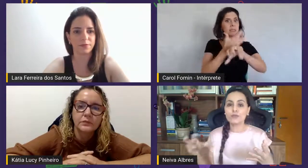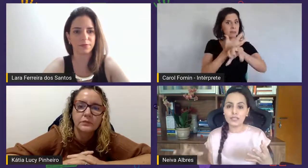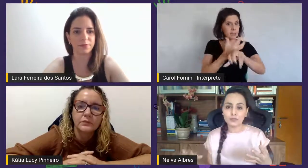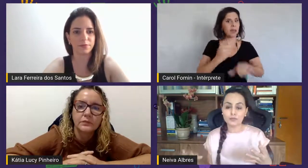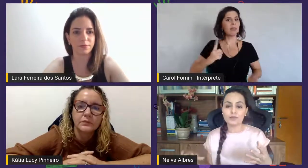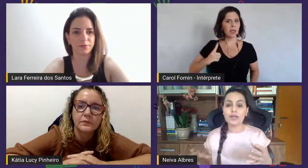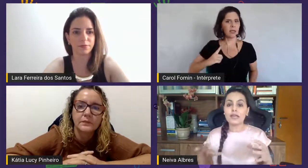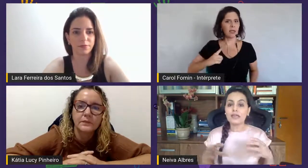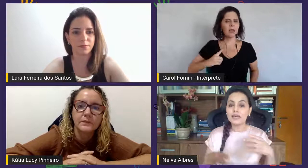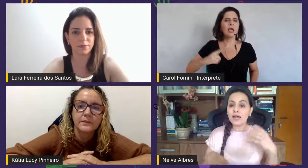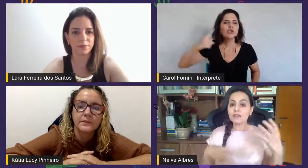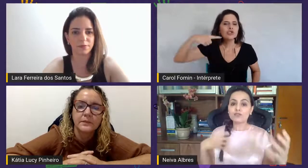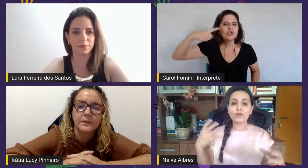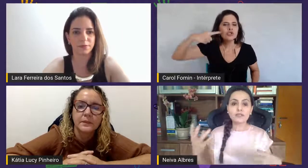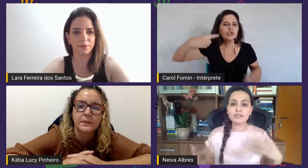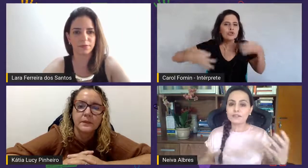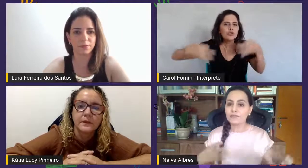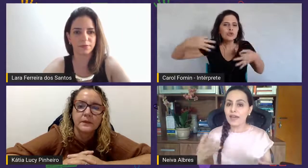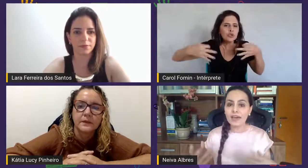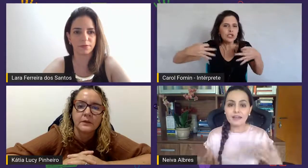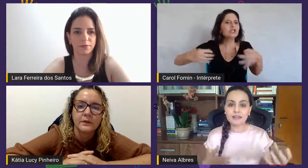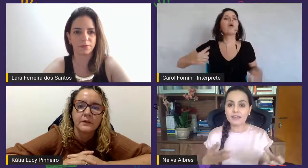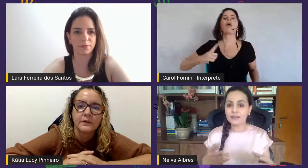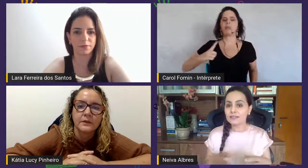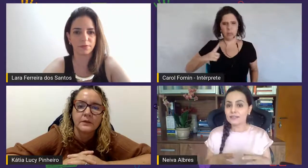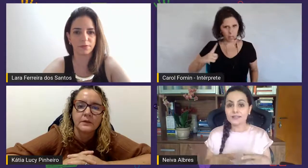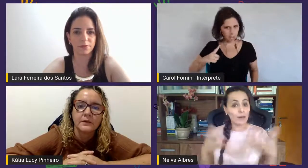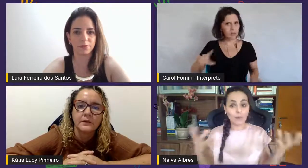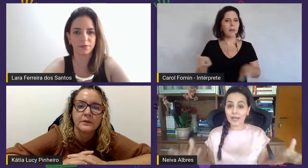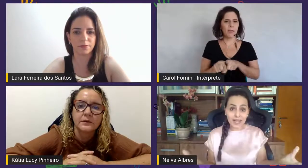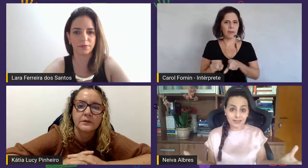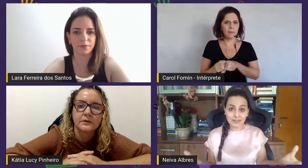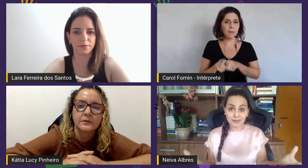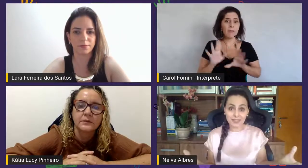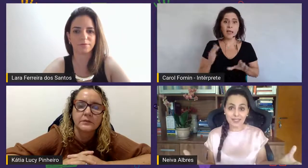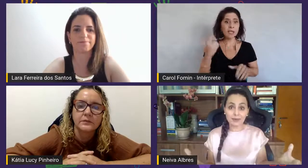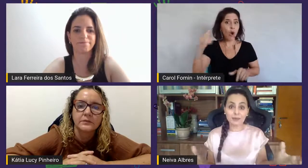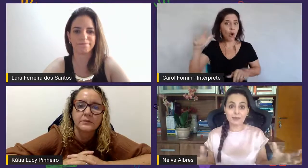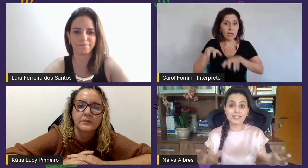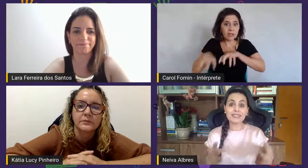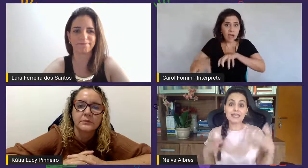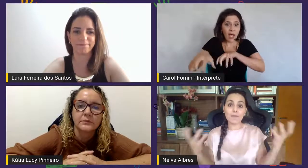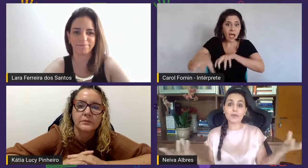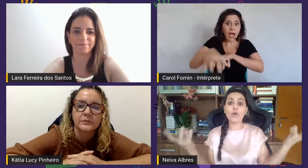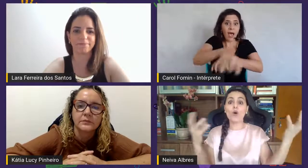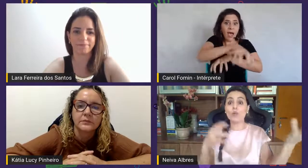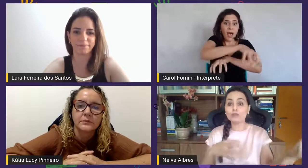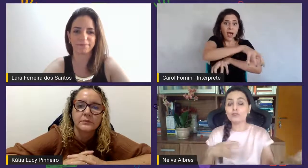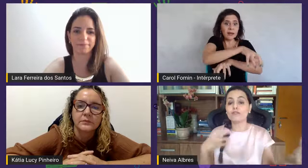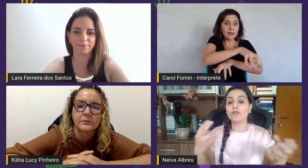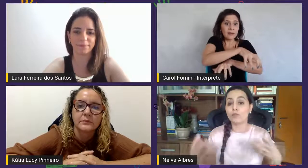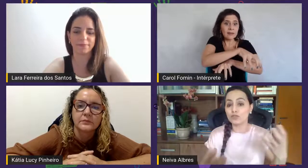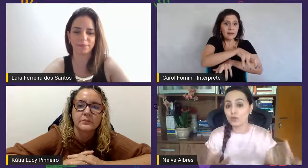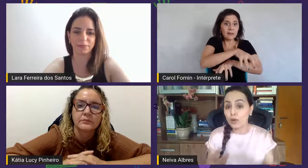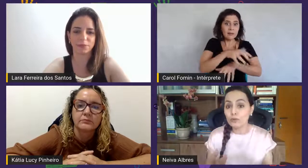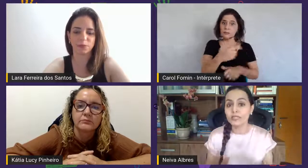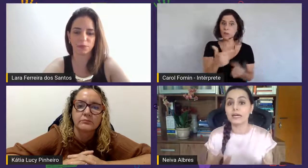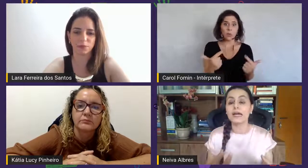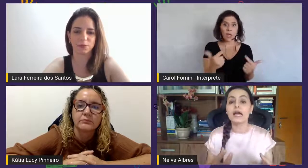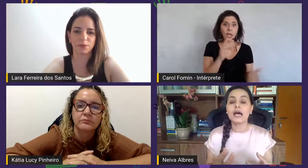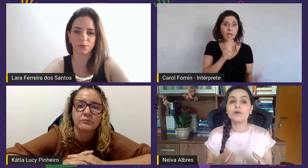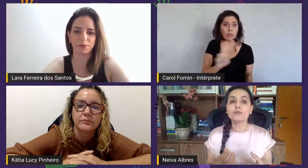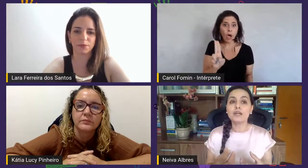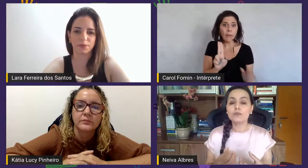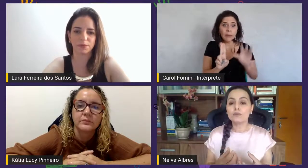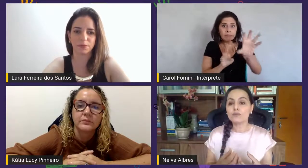aparecem nos currículos. E as outras esferas, elas não aparecem. Então, não se sabe como, de uma forma ou de